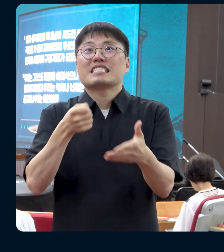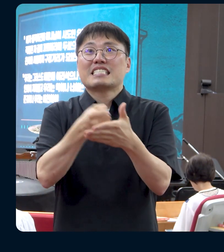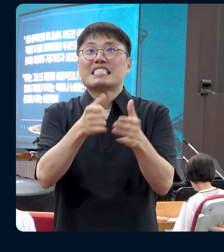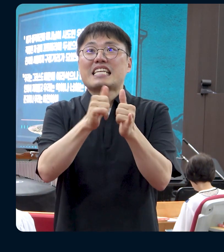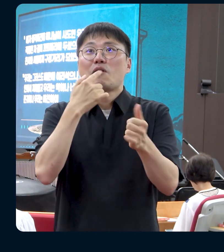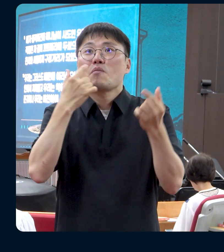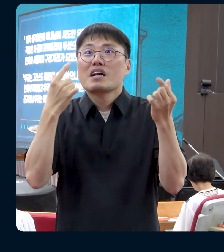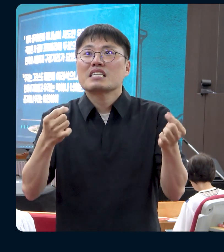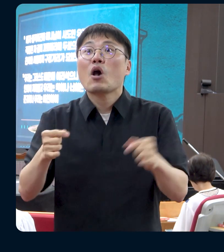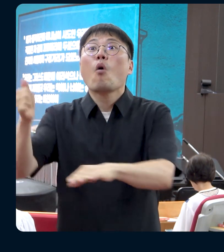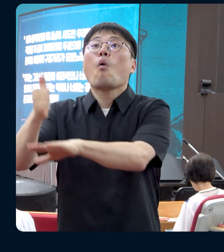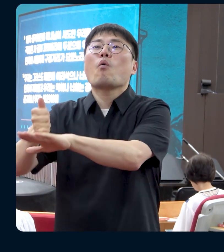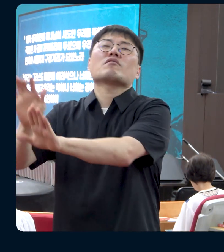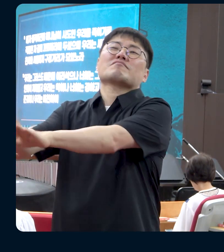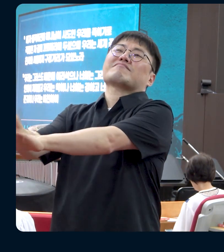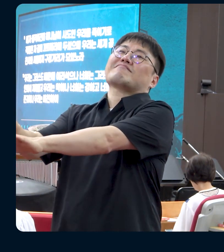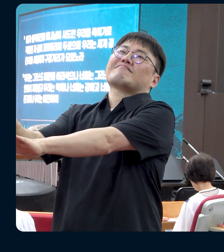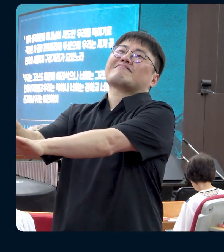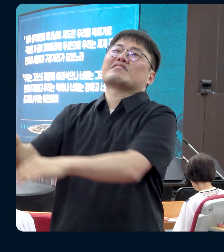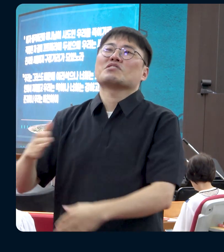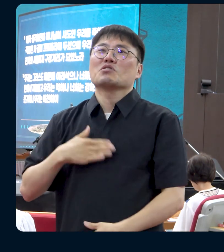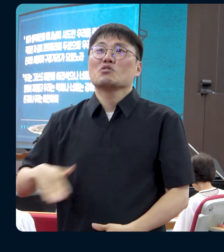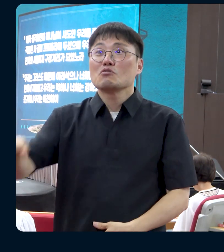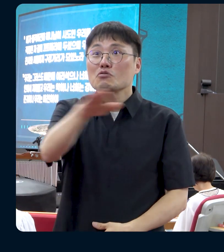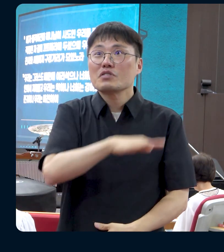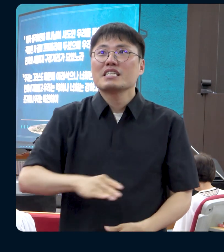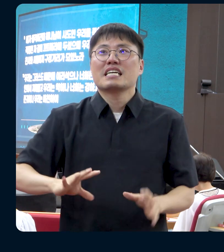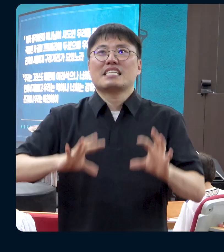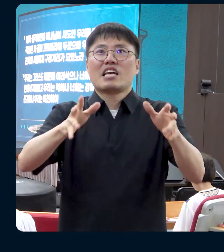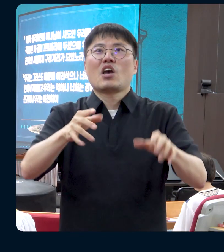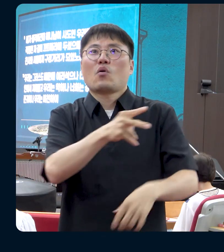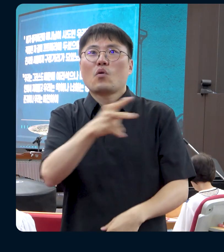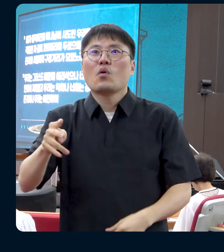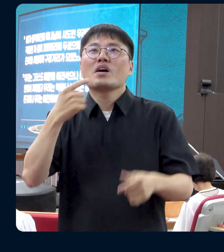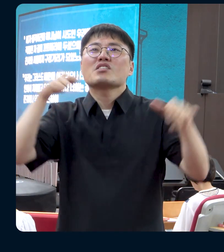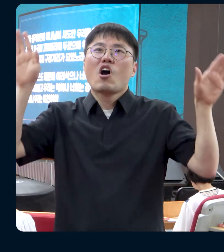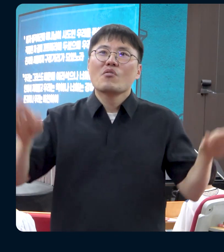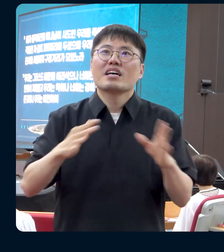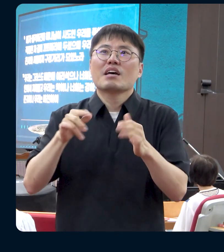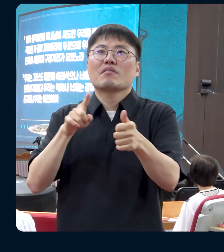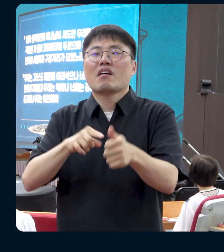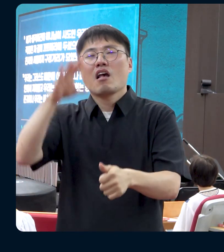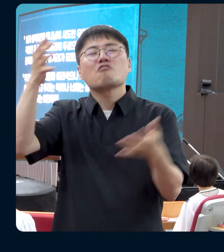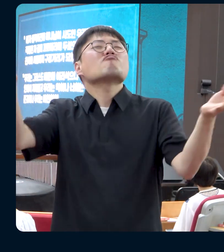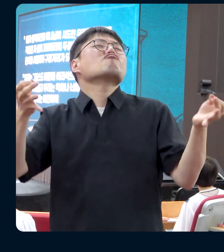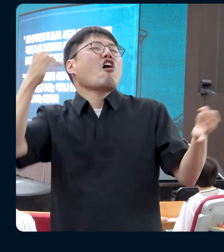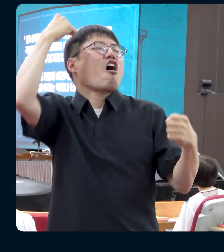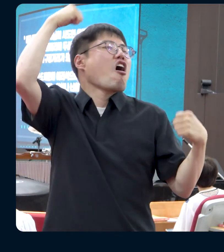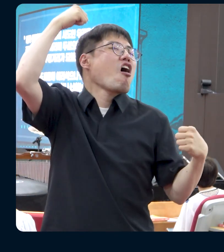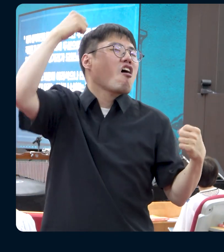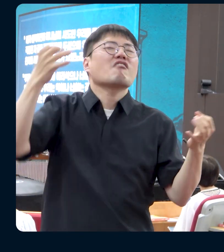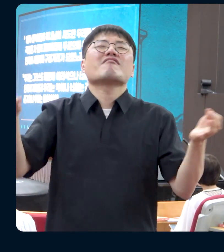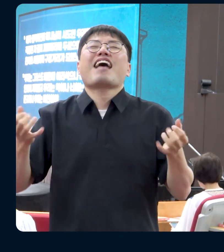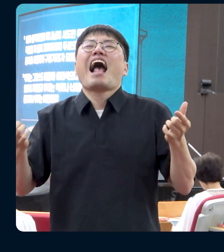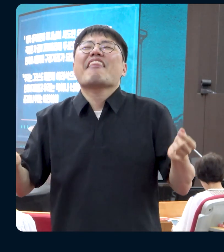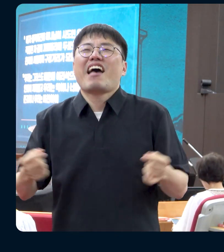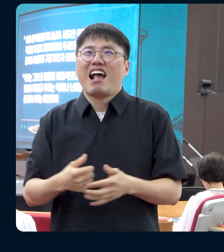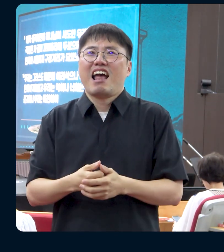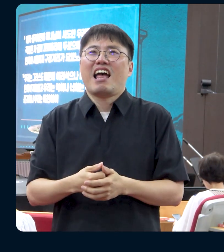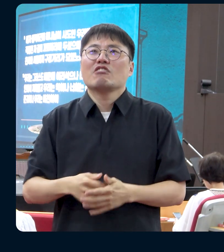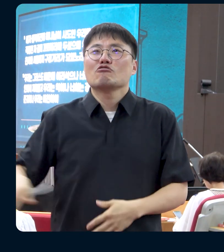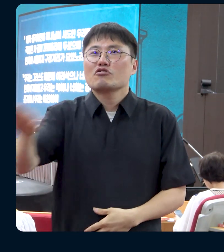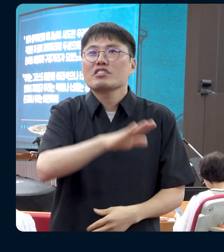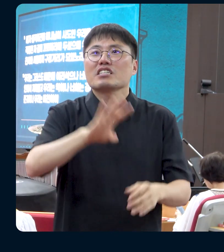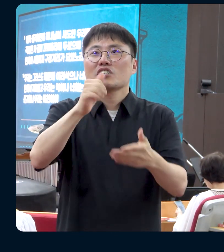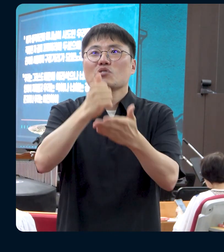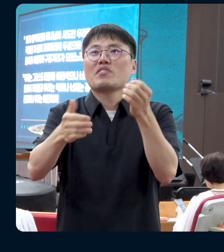죽이기로 작정된 자같이 끄트머리에 두셨음에 우리는 세계 곧 천사와 사람에게 구경거리가